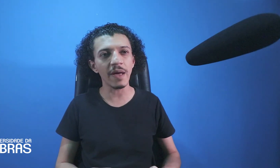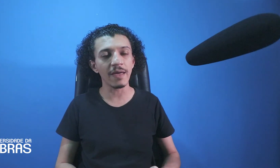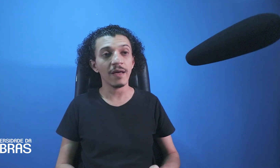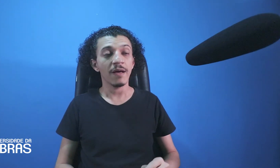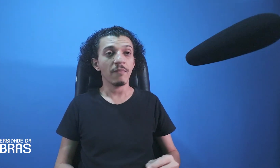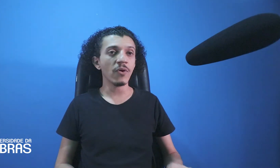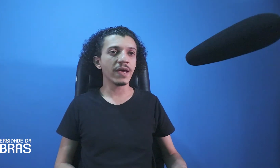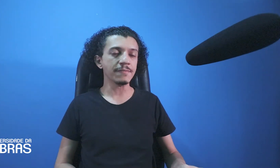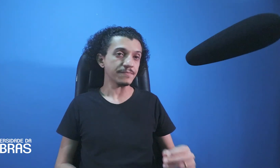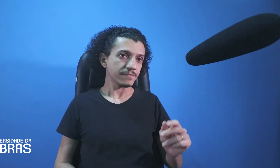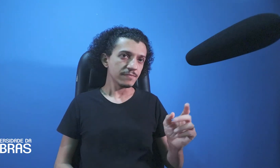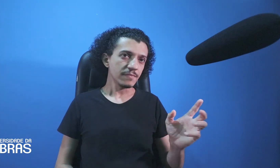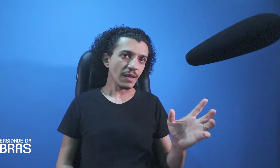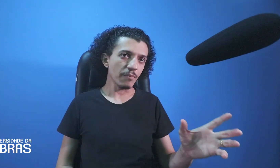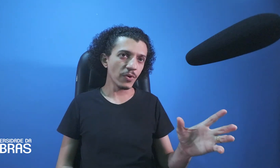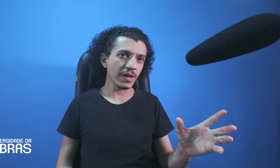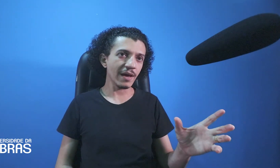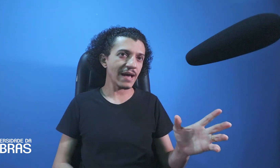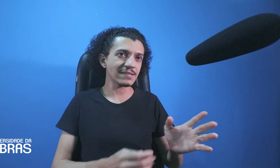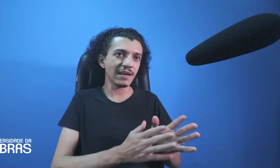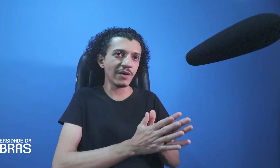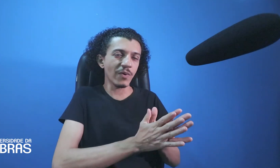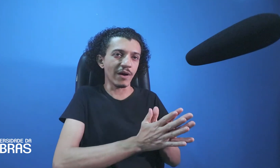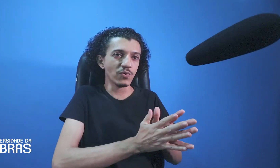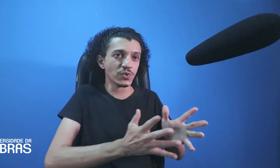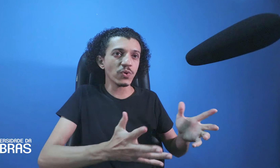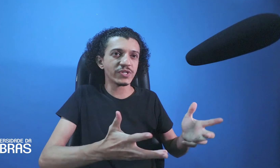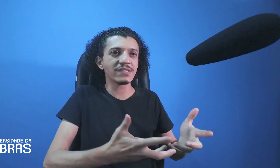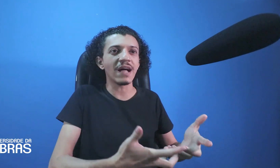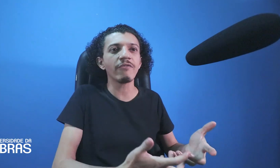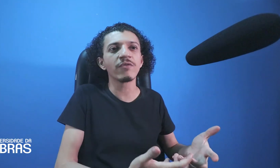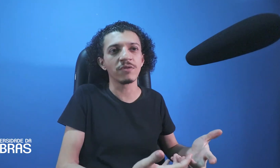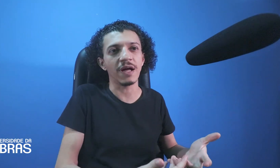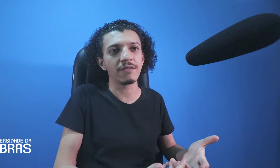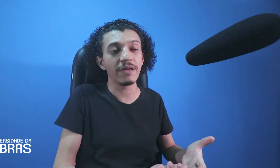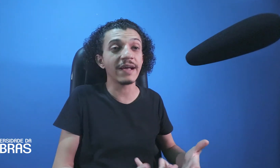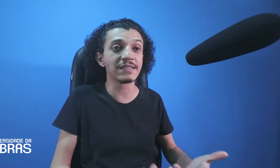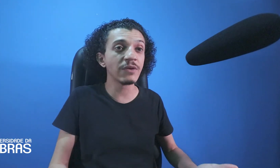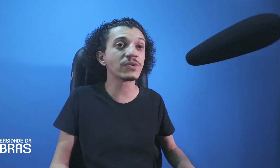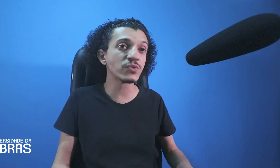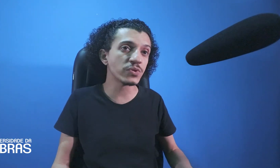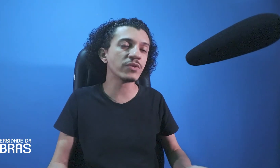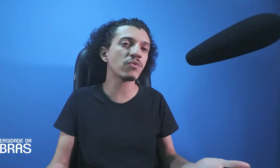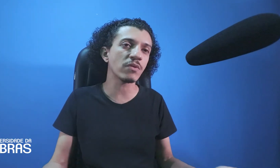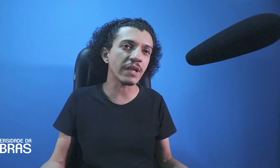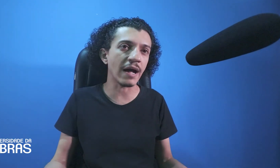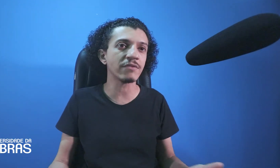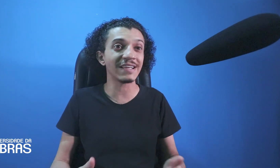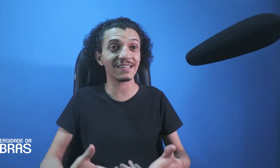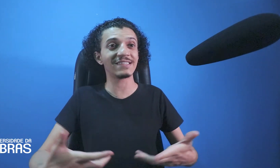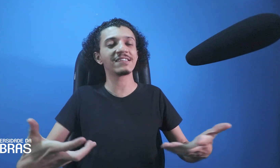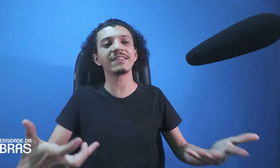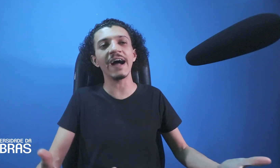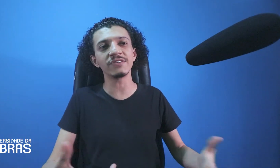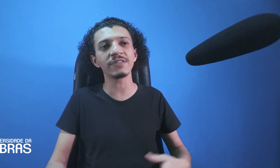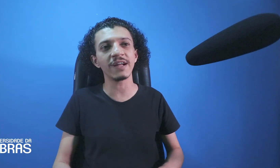bem. Por quê? Porque essa língua, os surdos já estavam em contato, e as línguas surgem do contato, dessa necessidade de